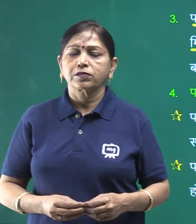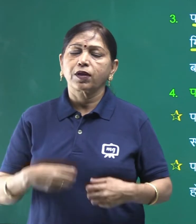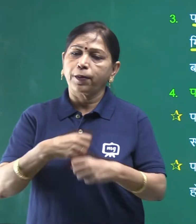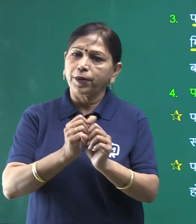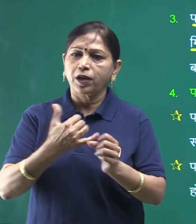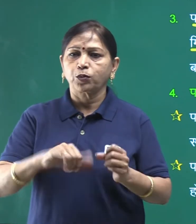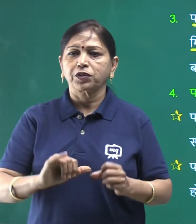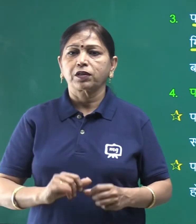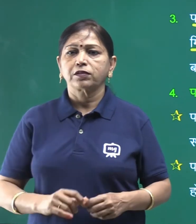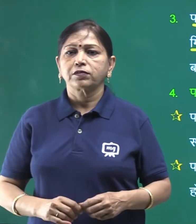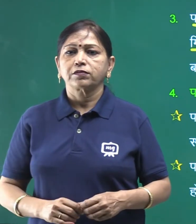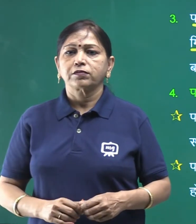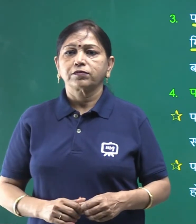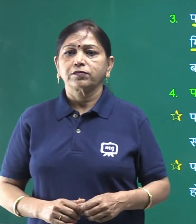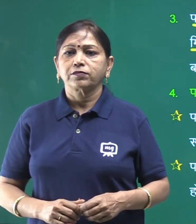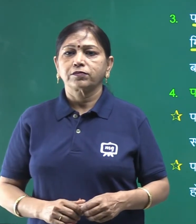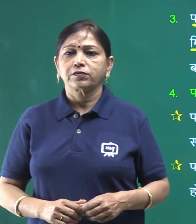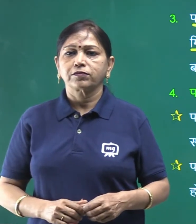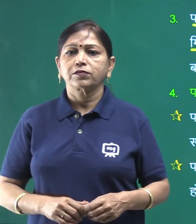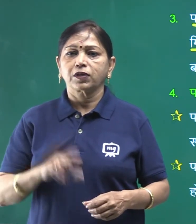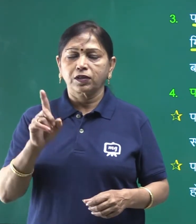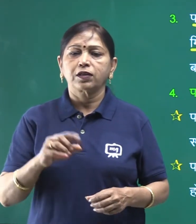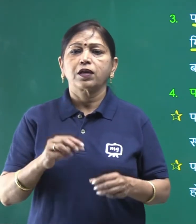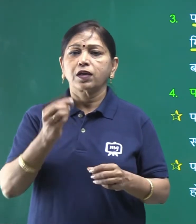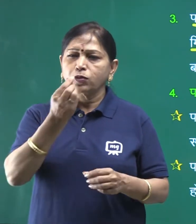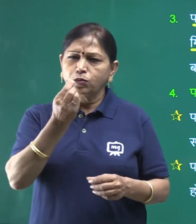बना होता है। ये कण